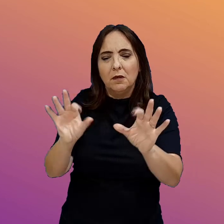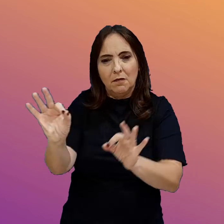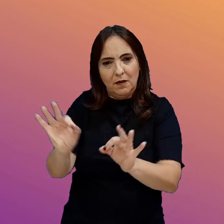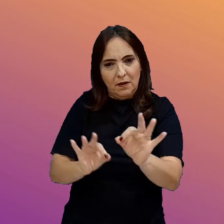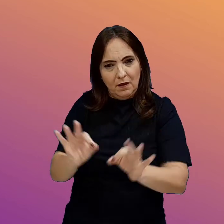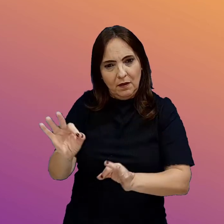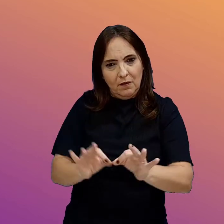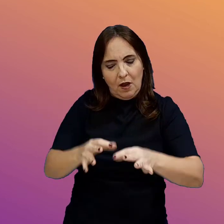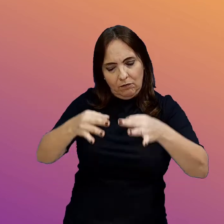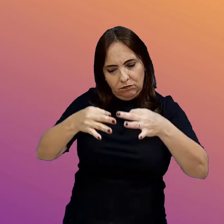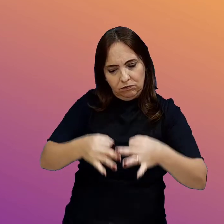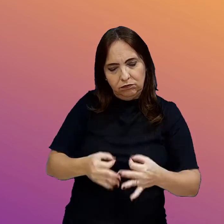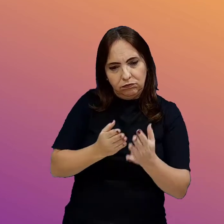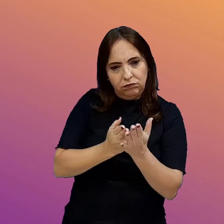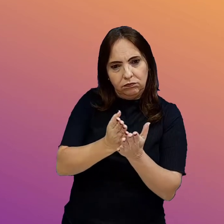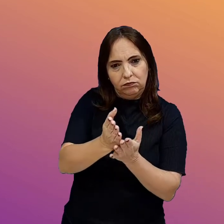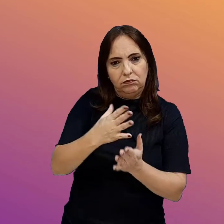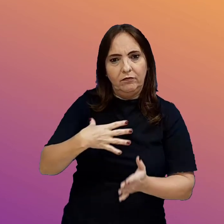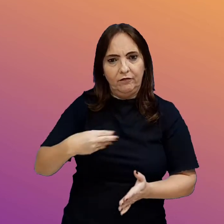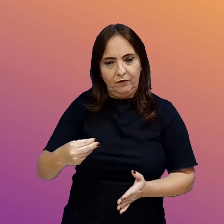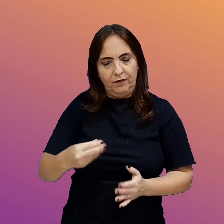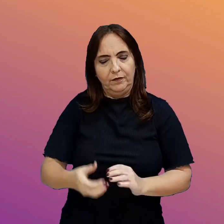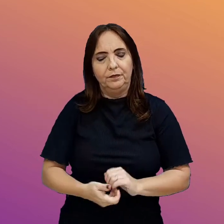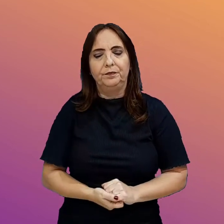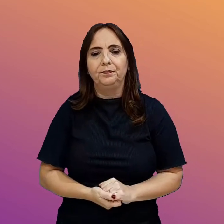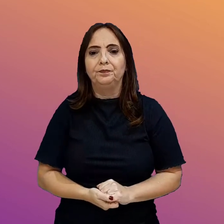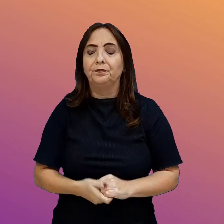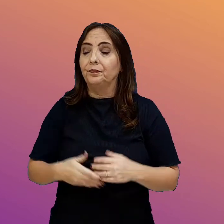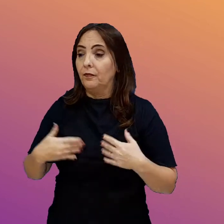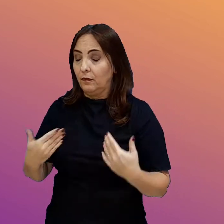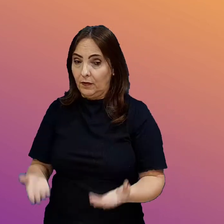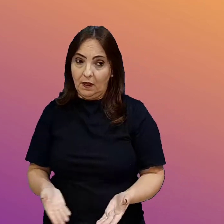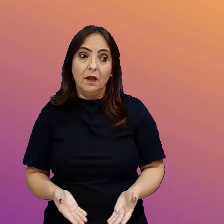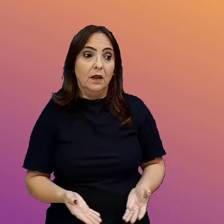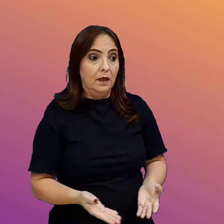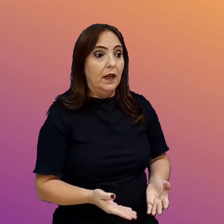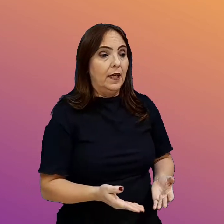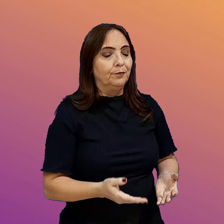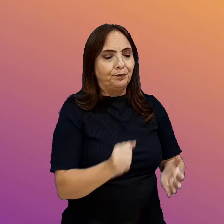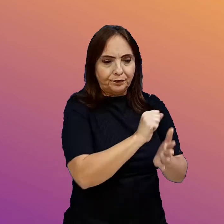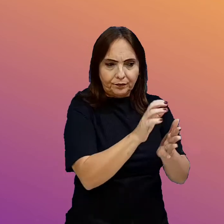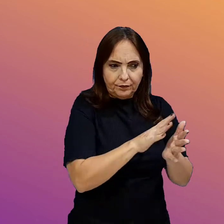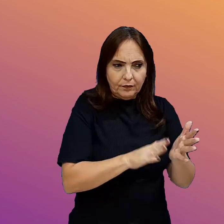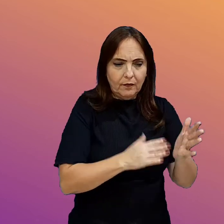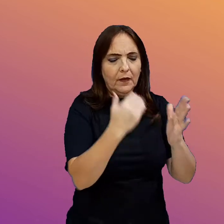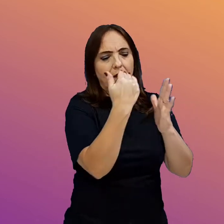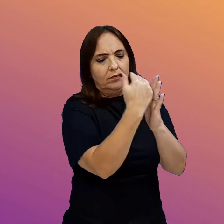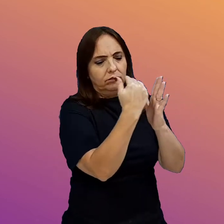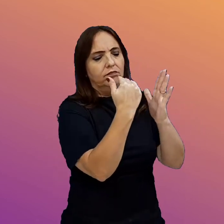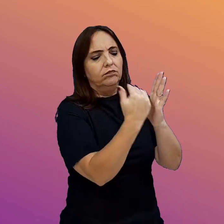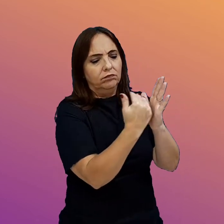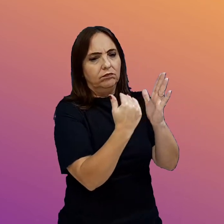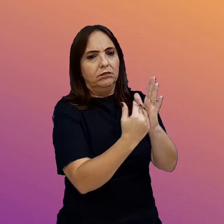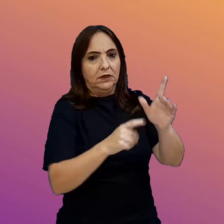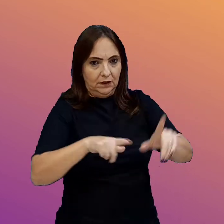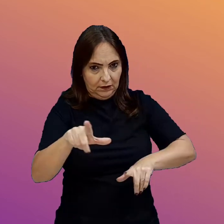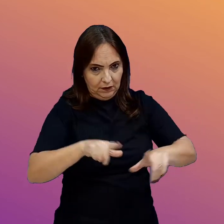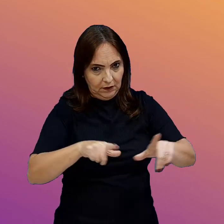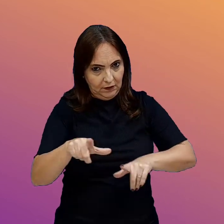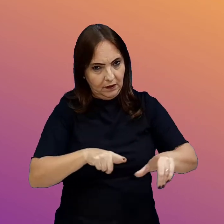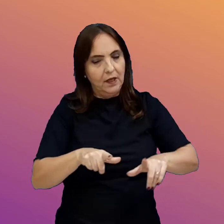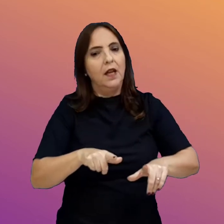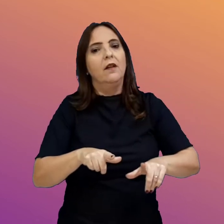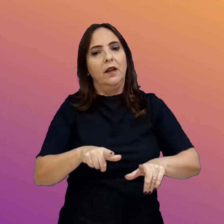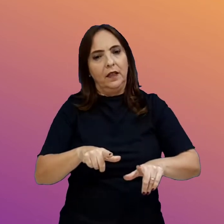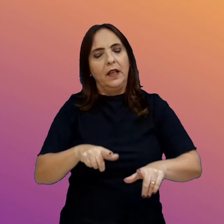filhos o futuro deles. Nessa questão de tarefa que a gente delega para os